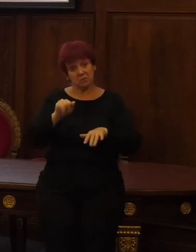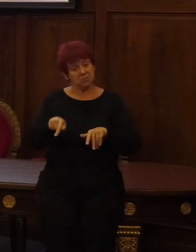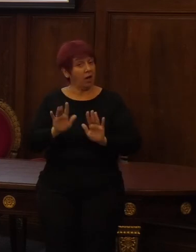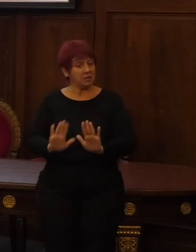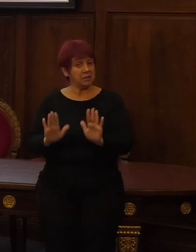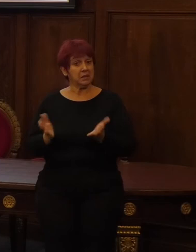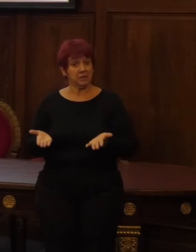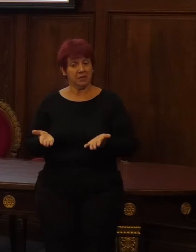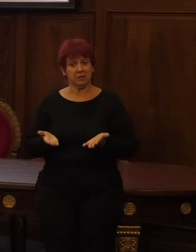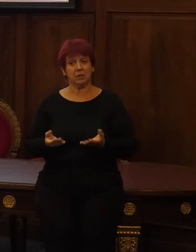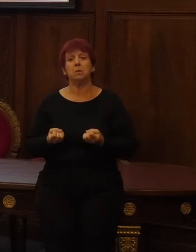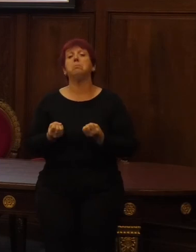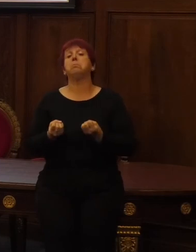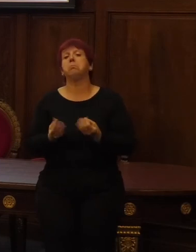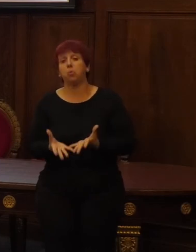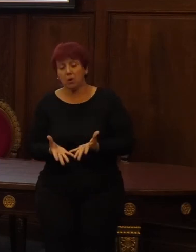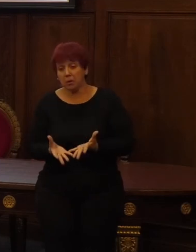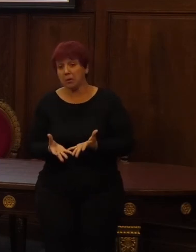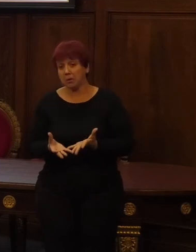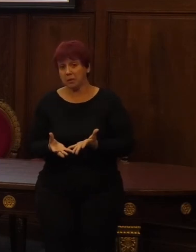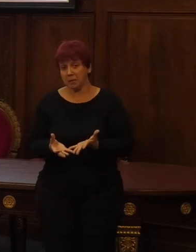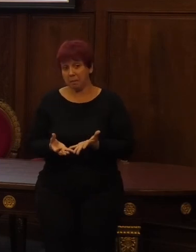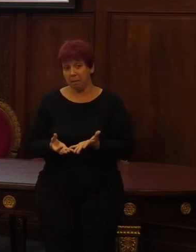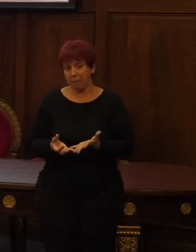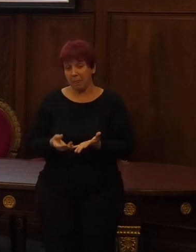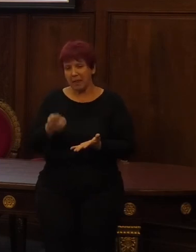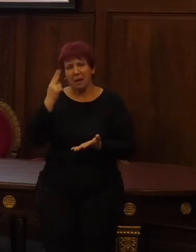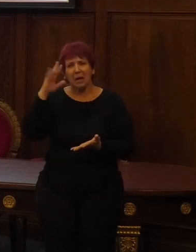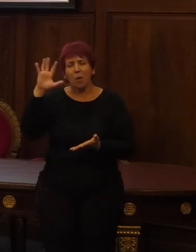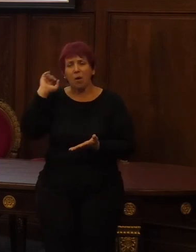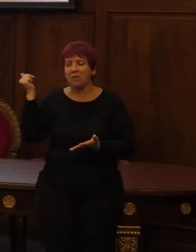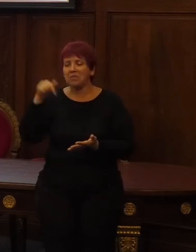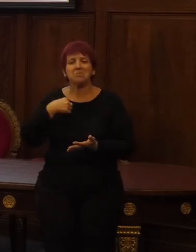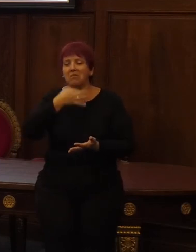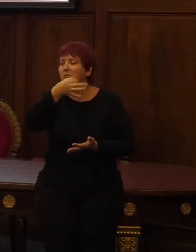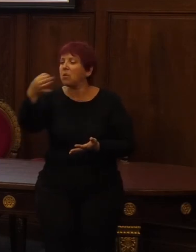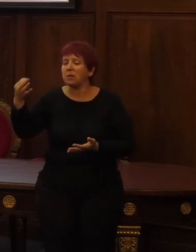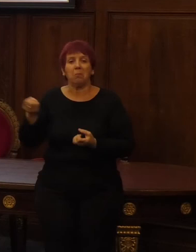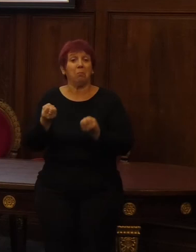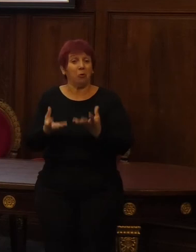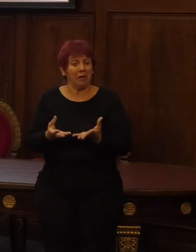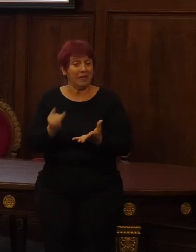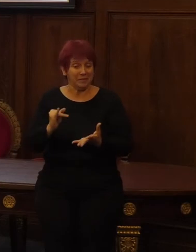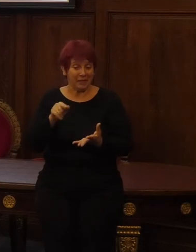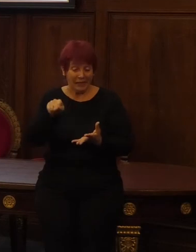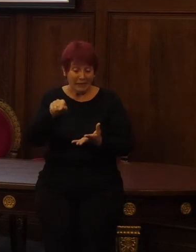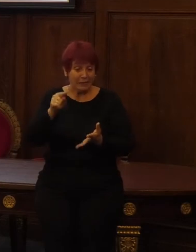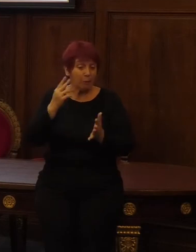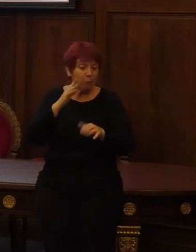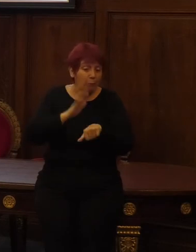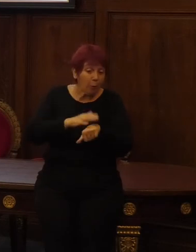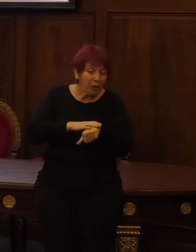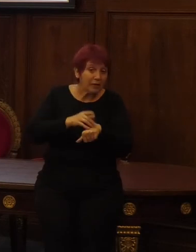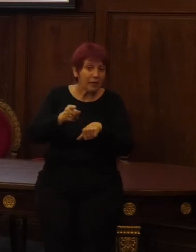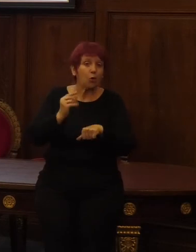fue así. ¿Por qué traigo lo de este recuerdo? Porque esto tuvo que ver